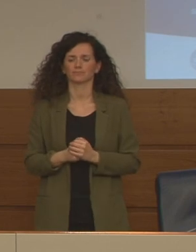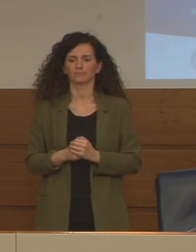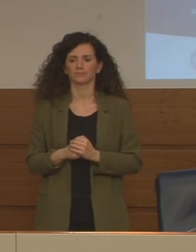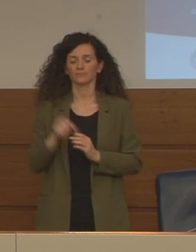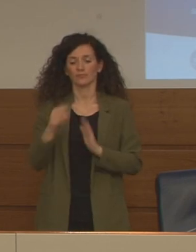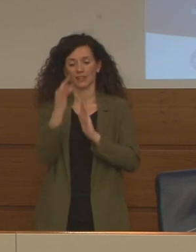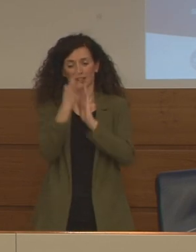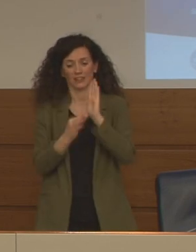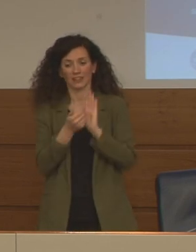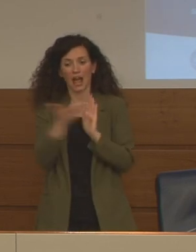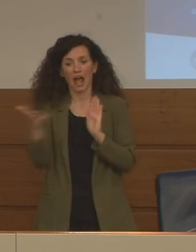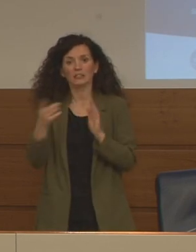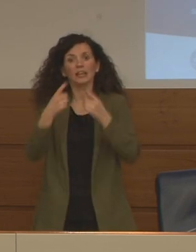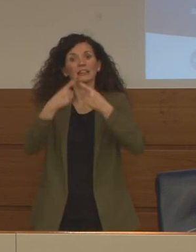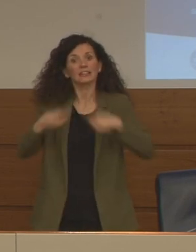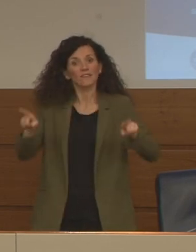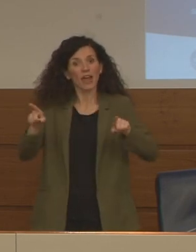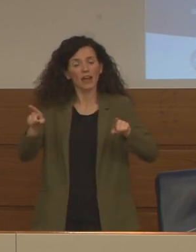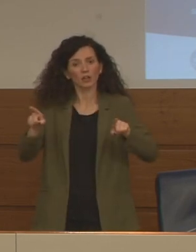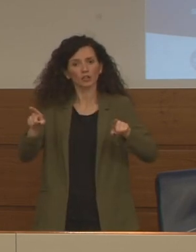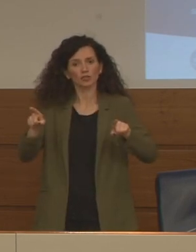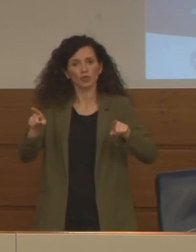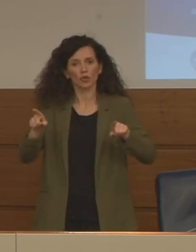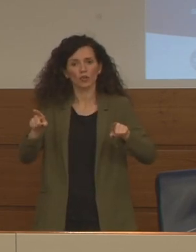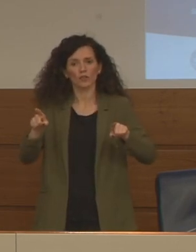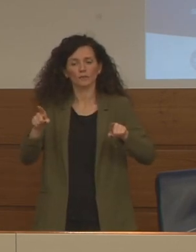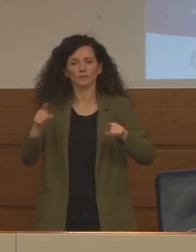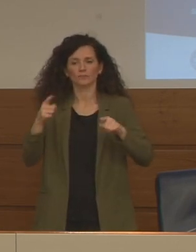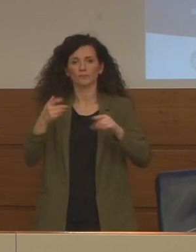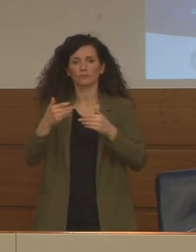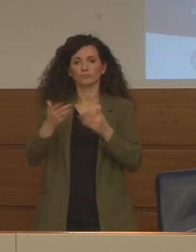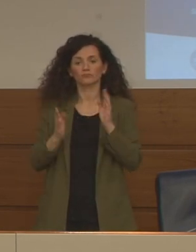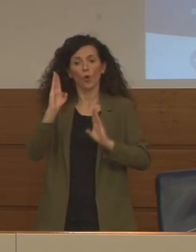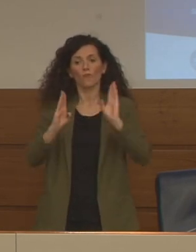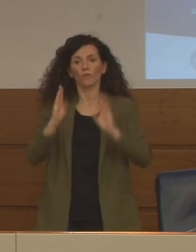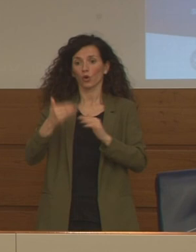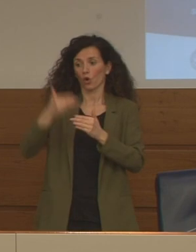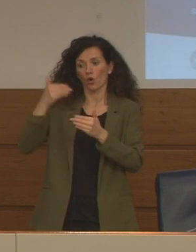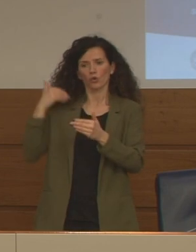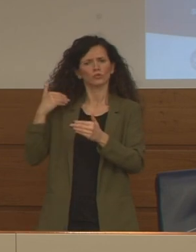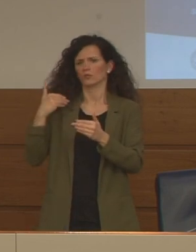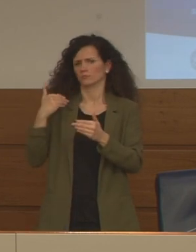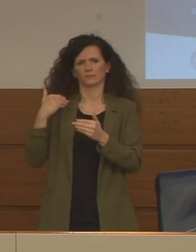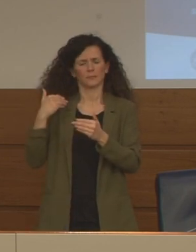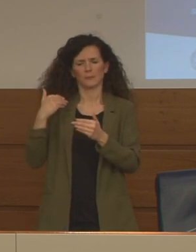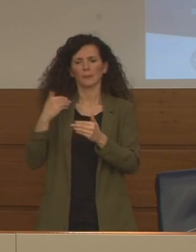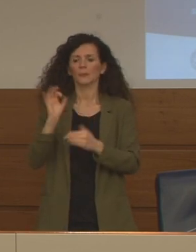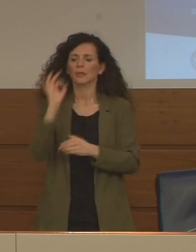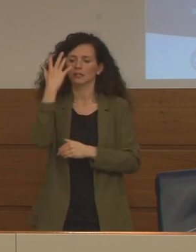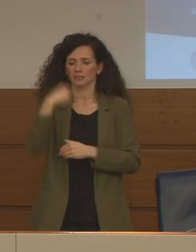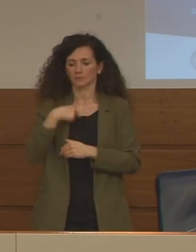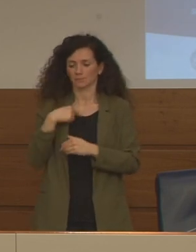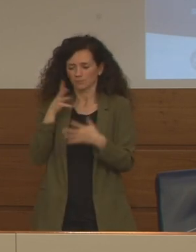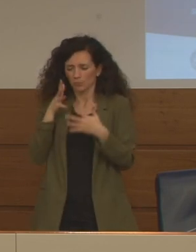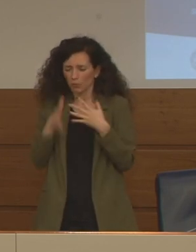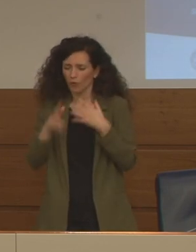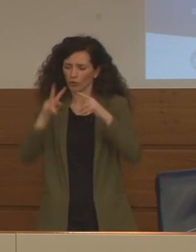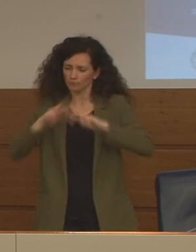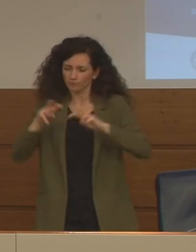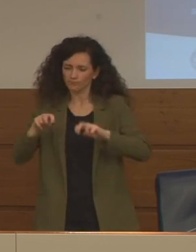significativamente diversi da quelli che abbiamo presentato già da alcuni giorni ovvero sia più andiamo ad approfondire più ci ritroviamo